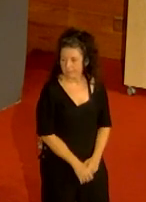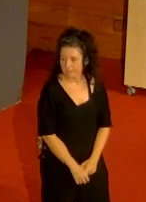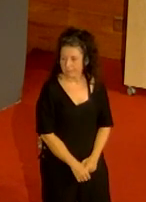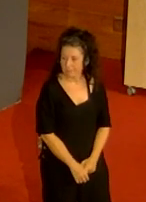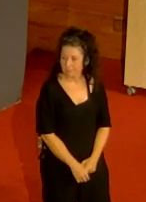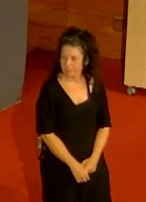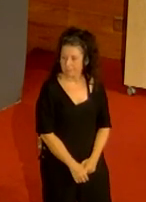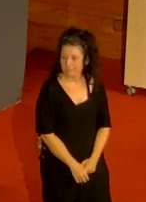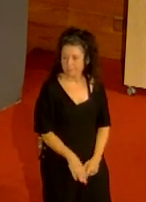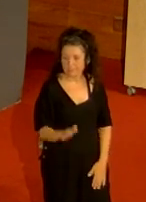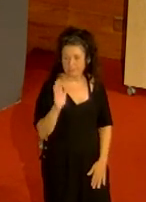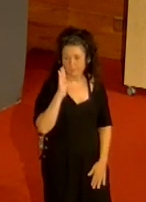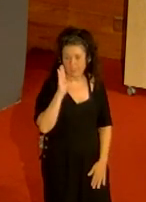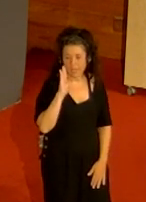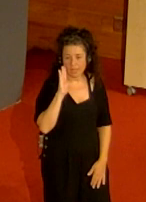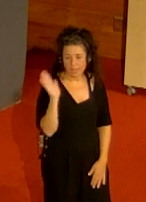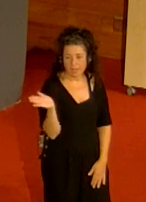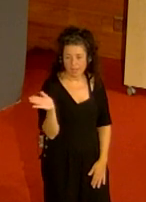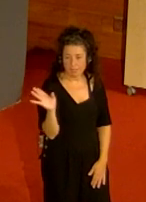Opa, sí.